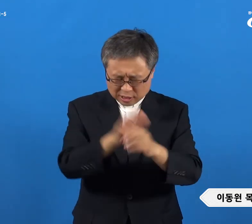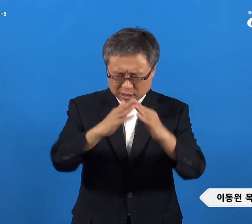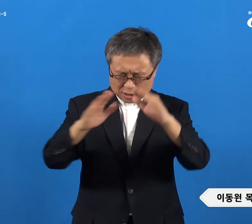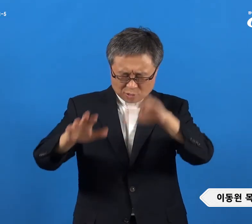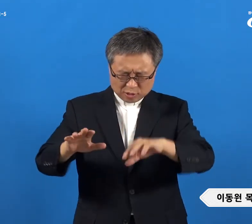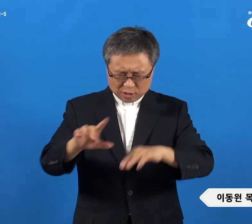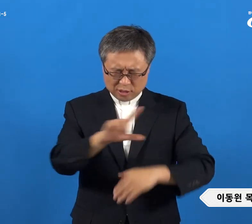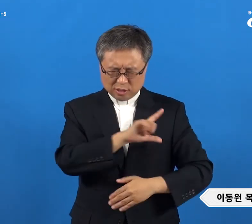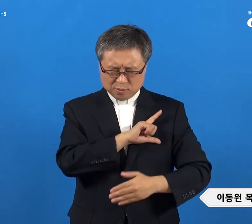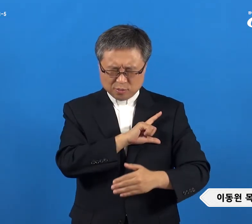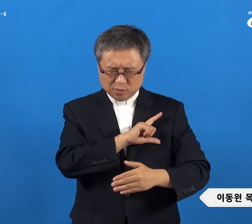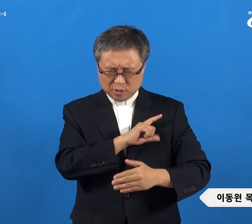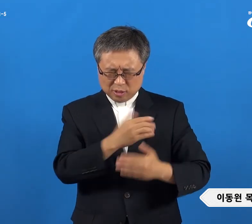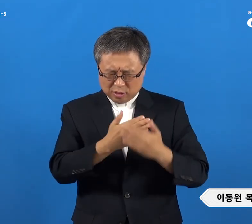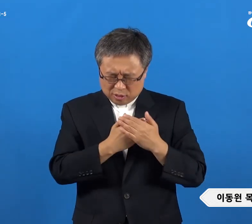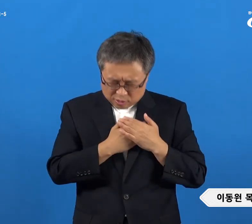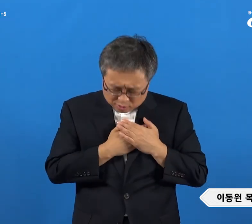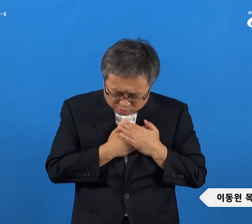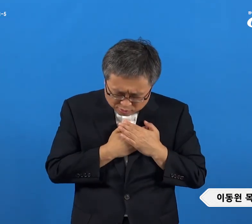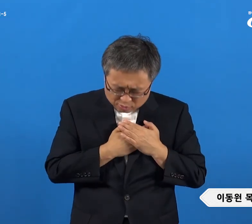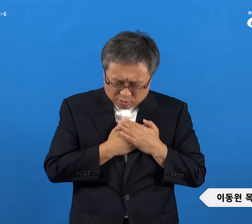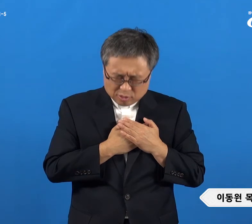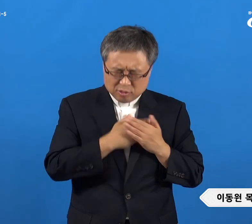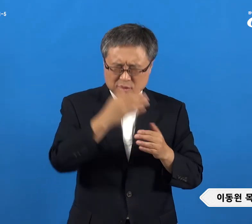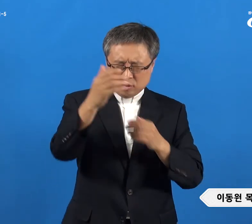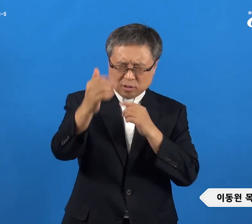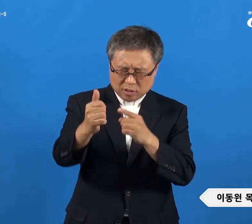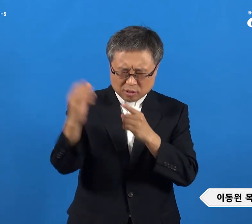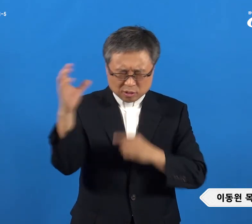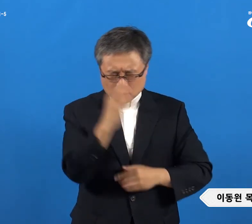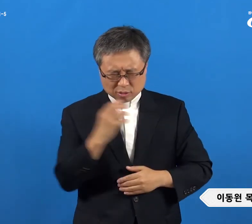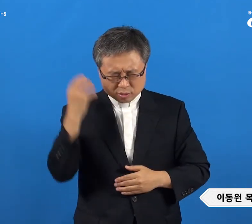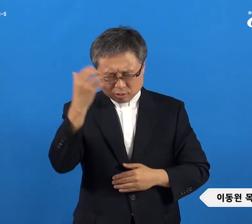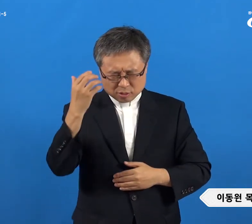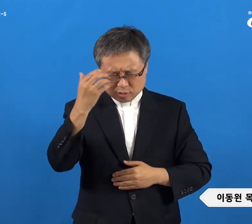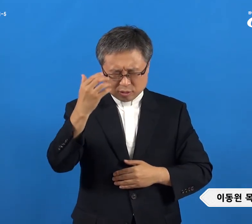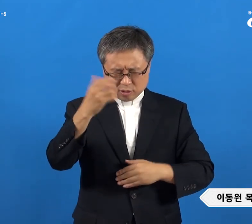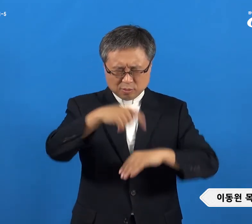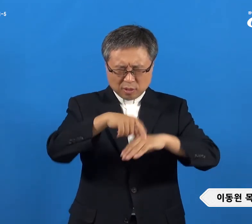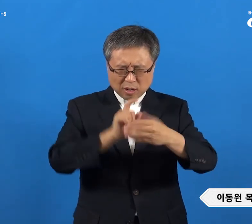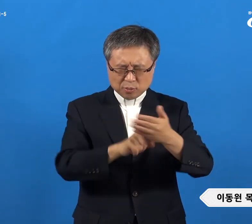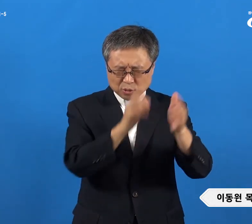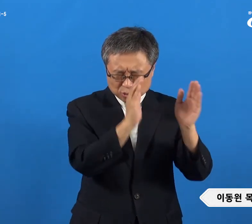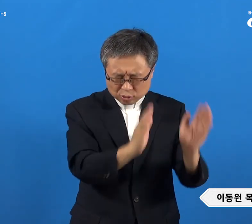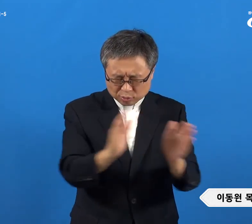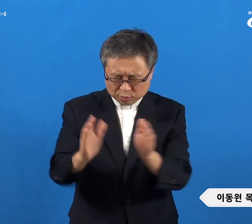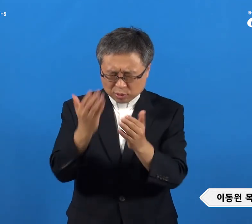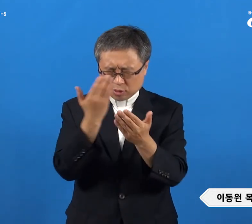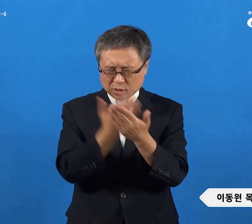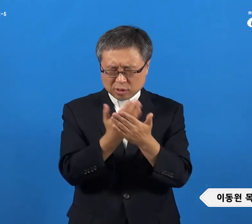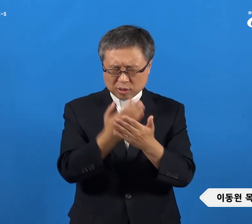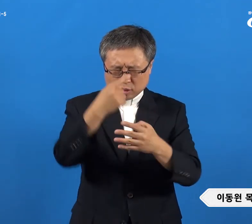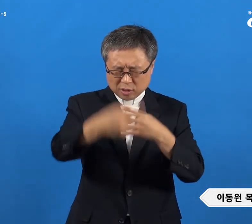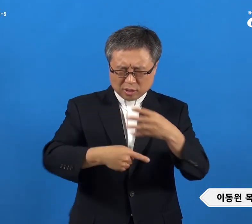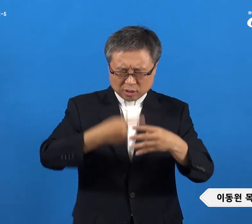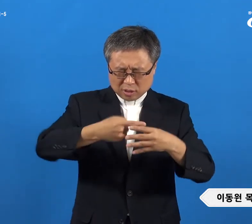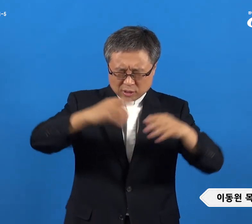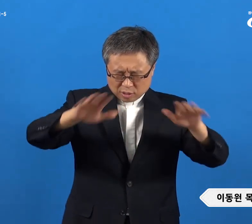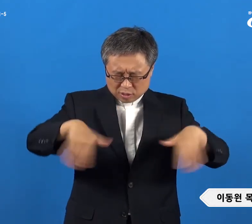이름을 올려놓으면서 하나님 그에게 성령이 마음을 준비시켜 주시고 이 가을 초대될 때 복음을 듣고 응답할